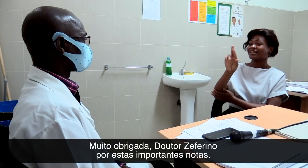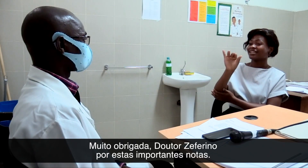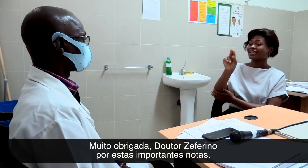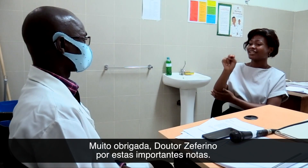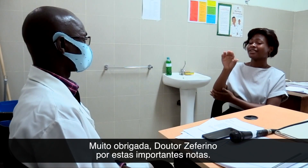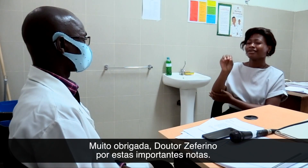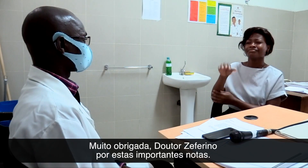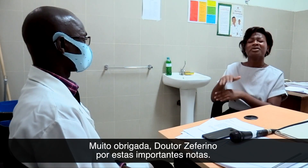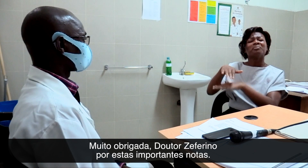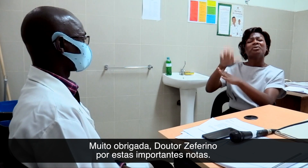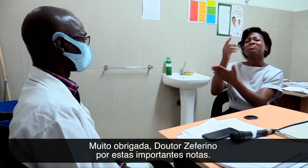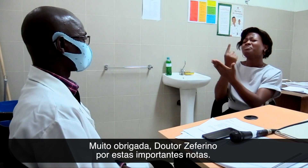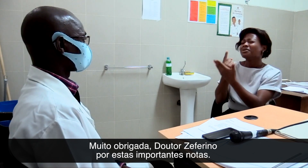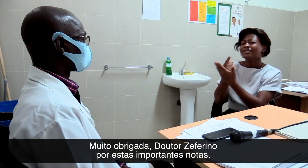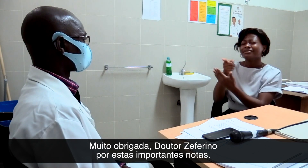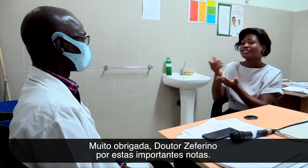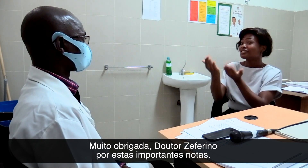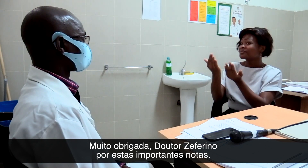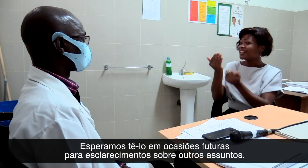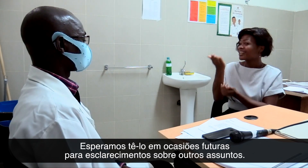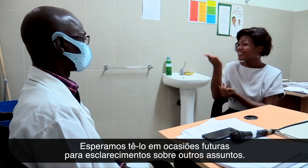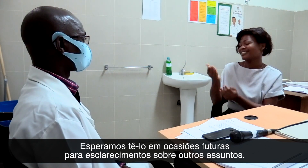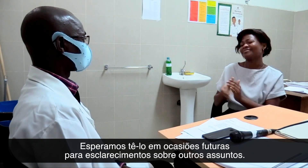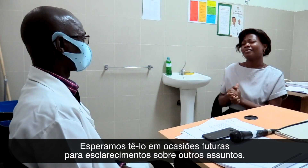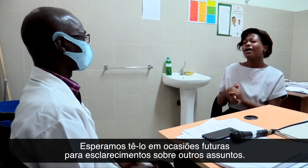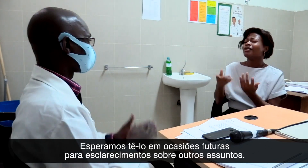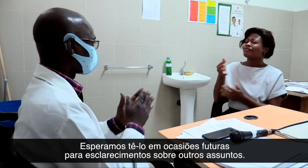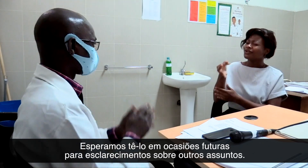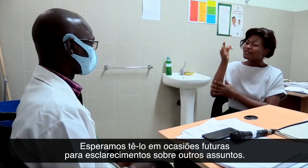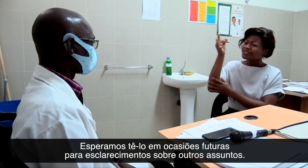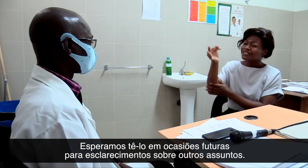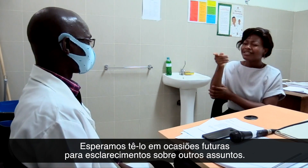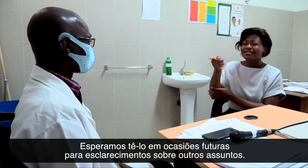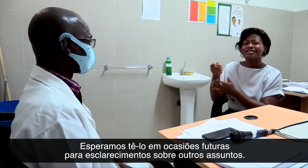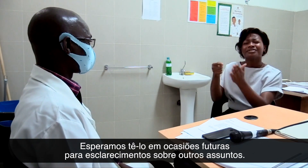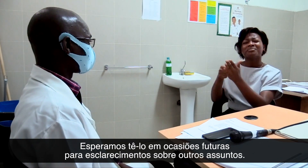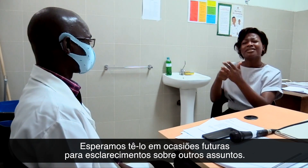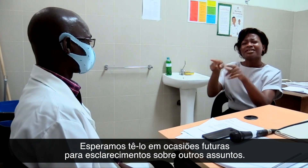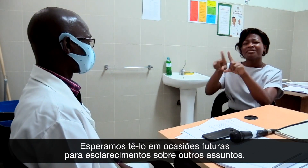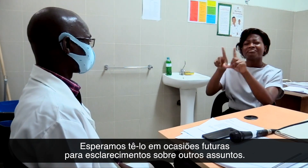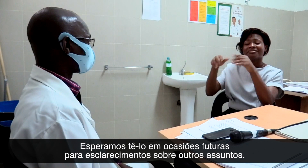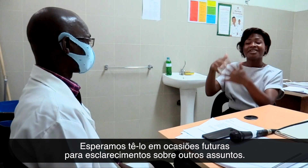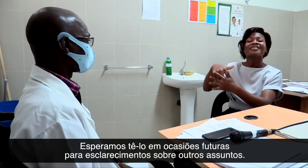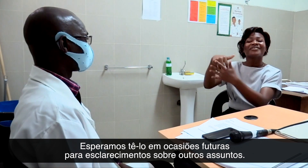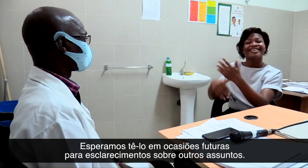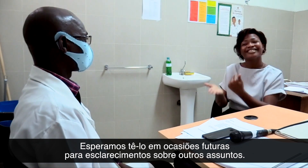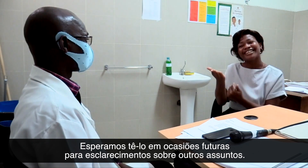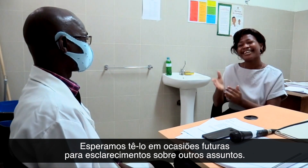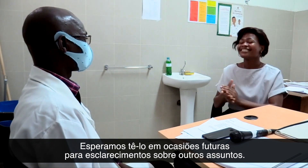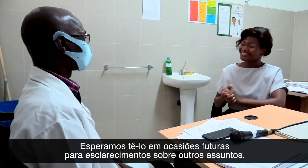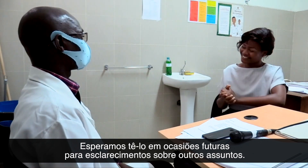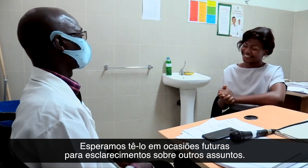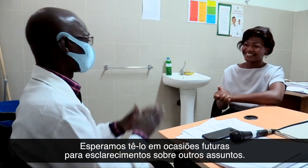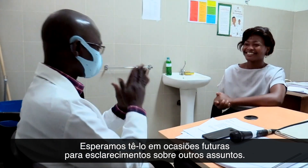Muito obrigada, Dr. Zeferino, por estas importantes notas. Esperamos tê-lo em ocasiões futuras para esclarecimentos sobre outros